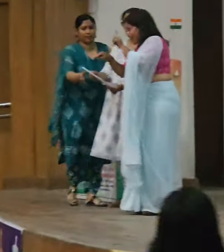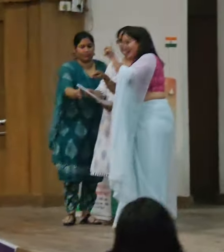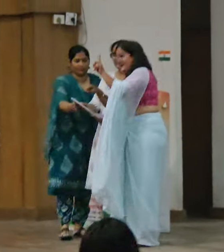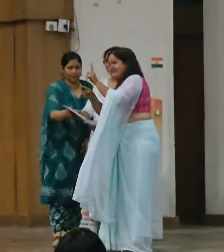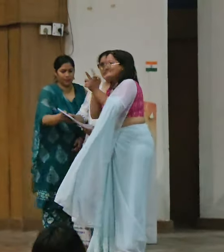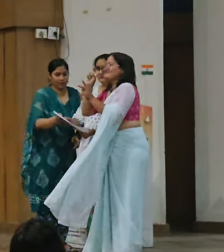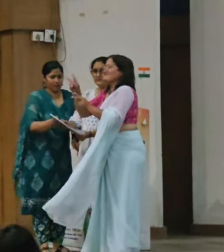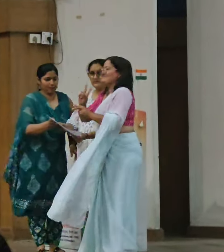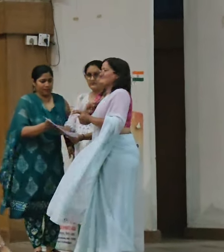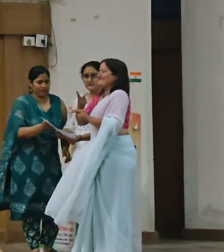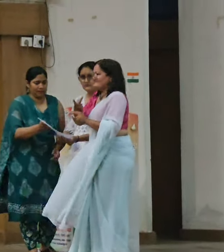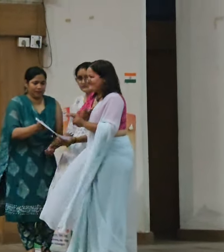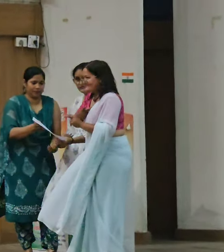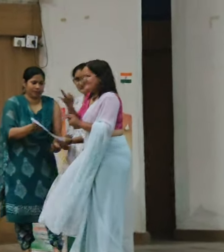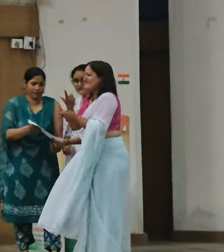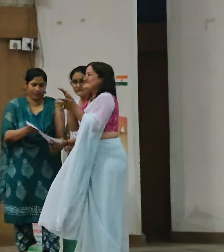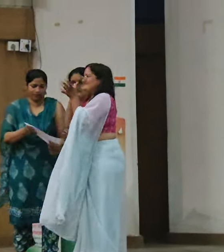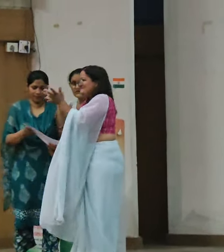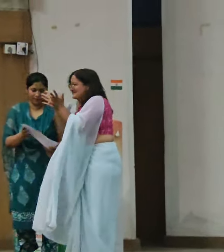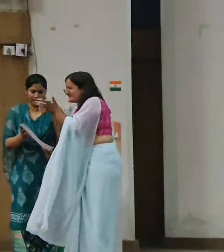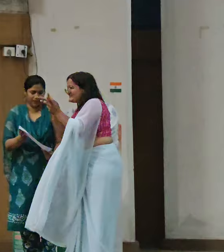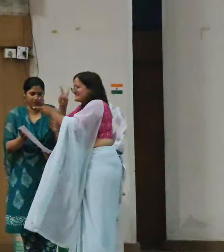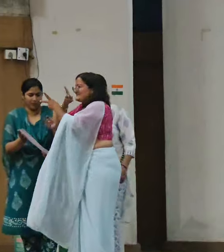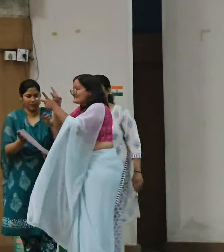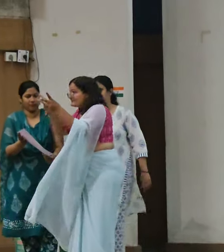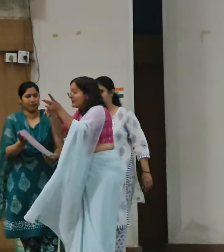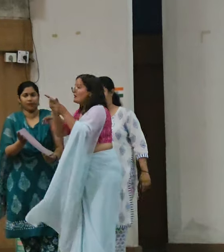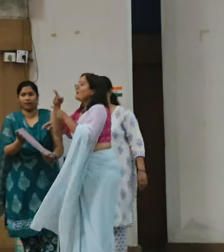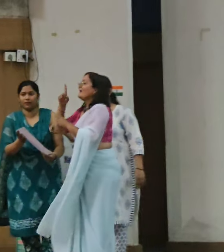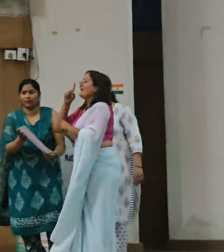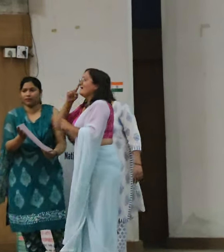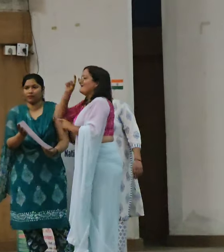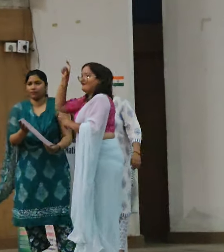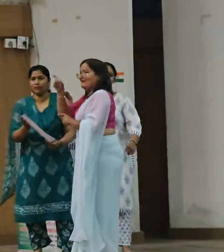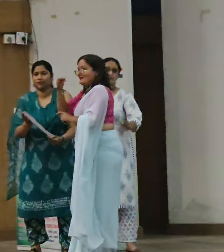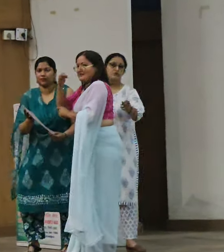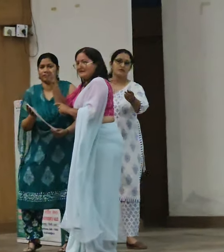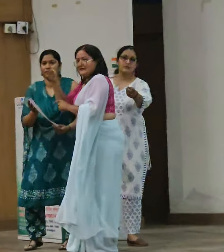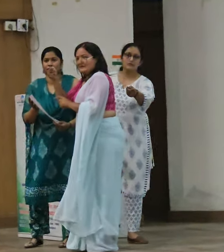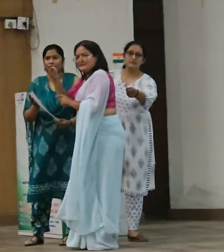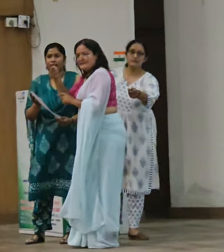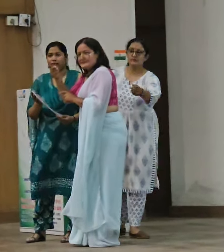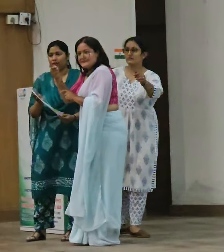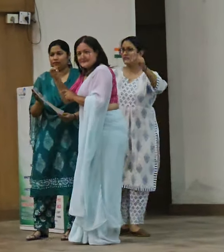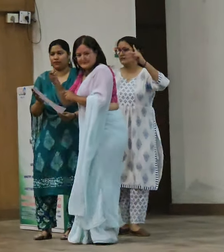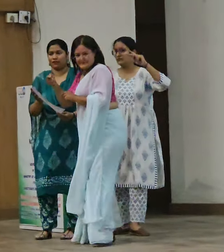प्रोग्राम 11:30 पे स्टार्ट हो रहा है, तो अभी ट्रांसजेंडर आके जो अपने बारे में बताने वाली थी,